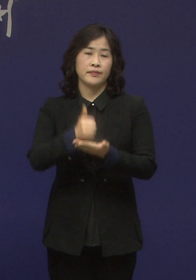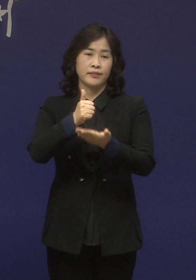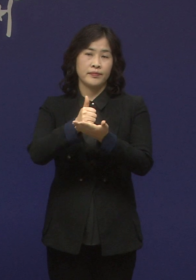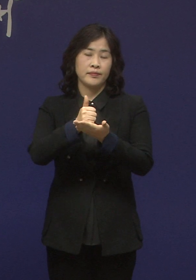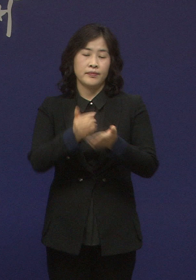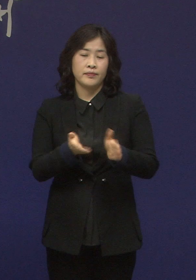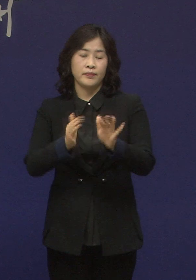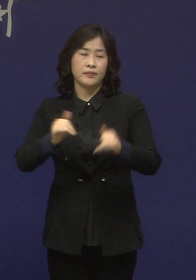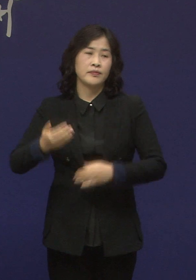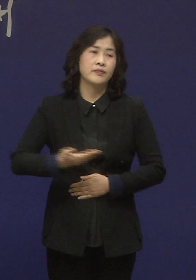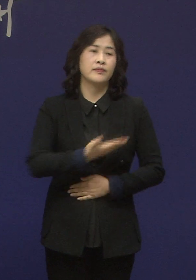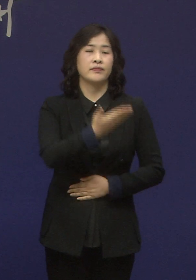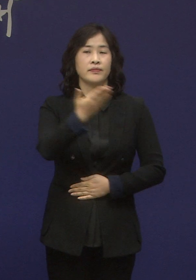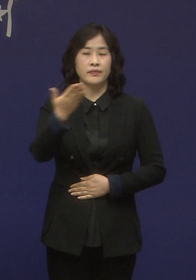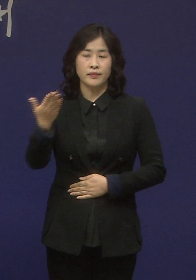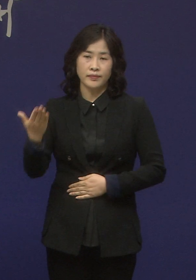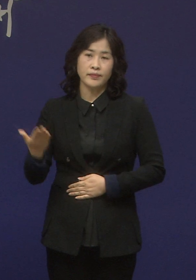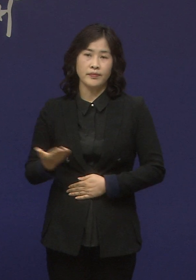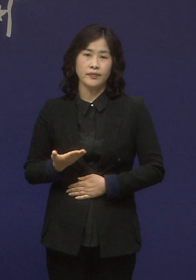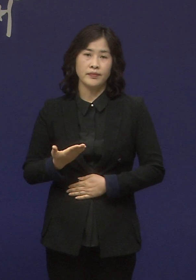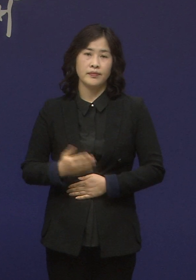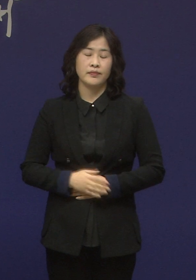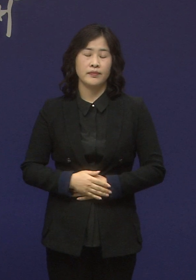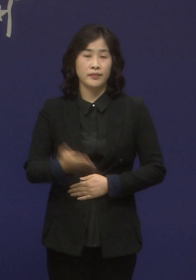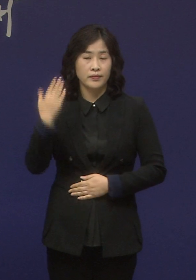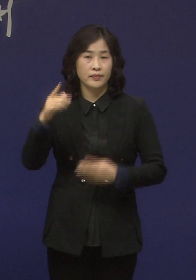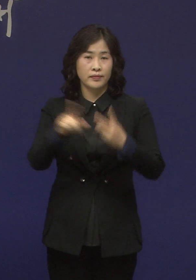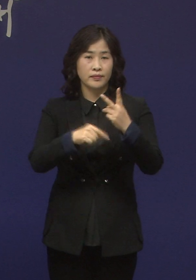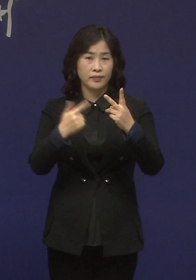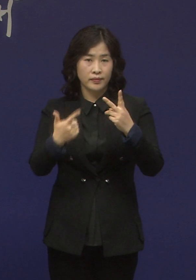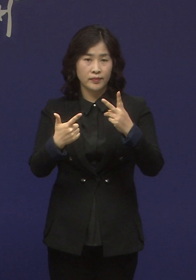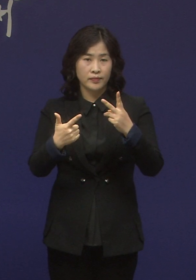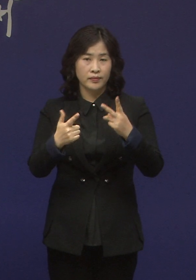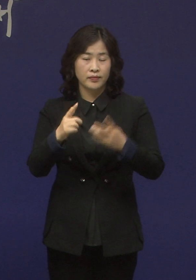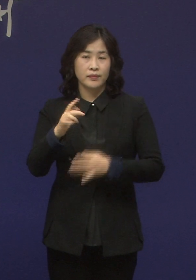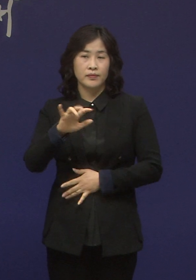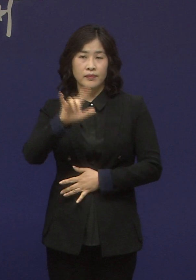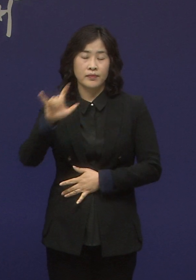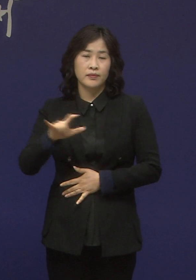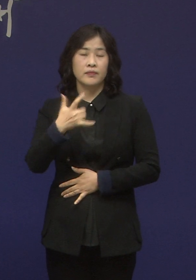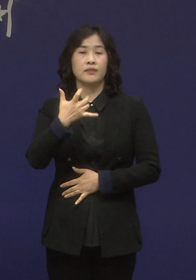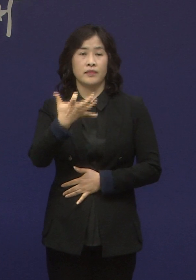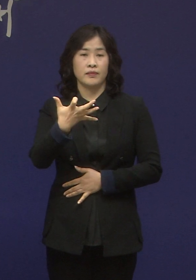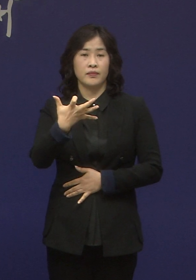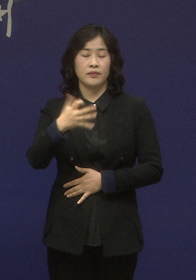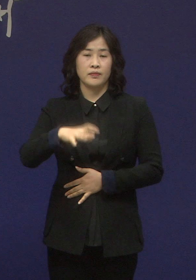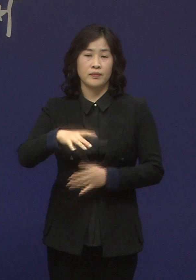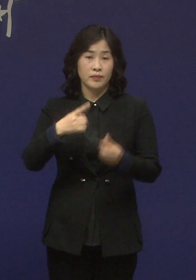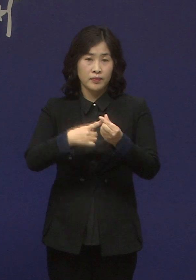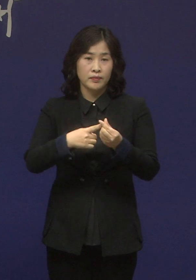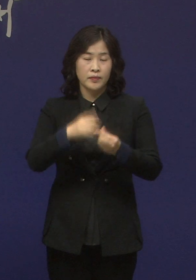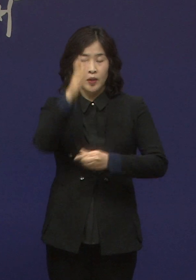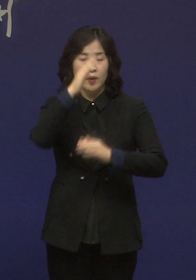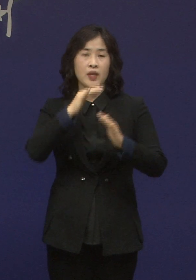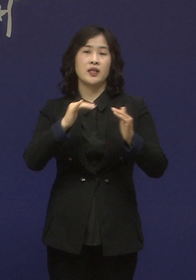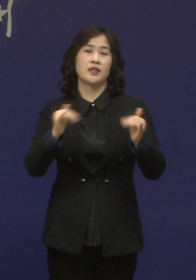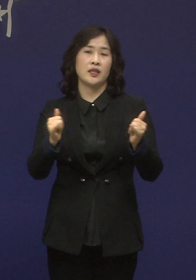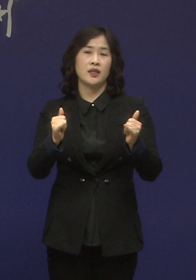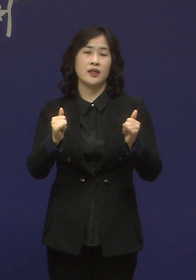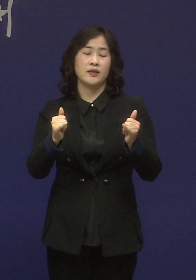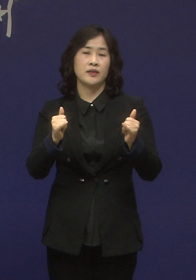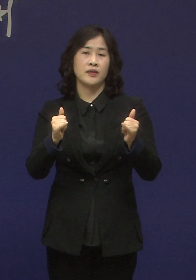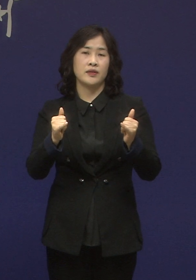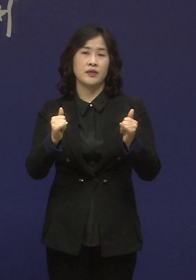존경하는 도민 여러분, 지난 6일 코로나19 첫 번째 도내 확진